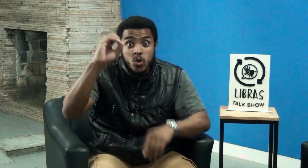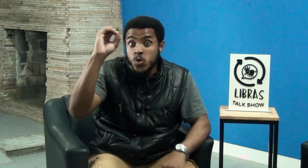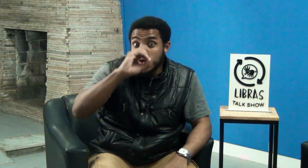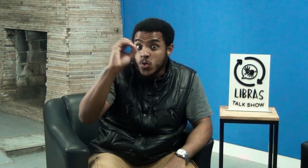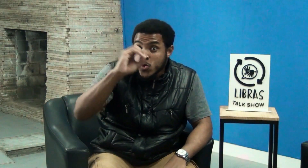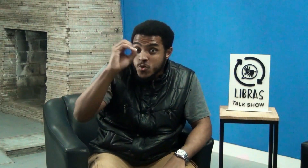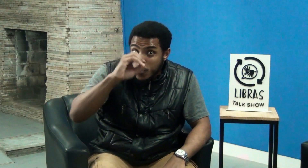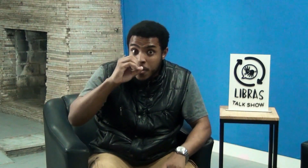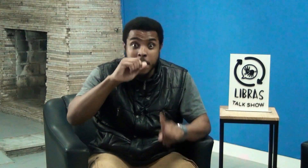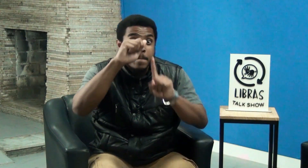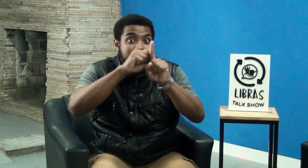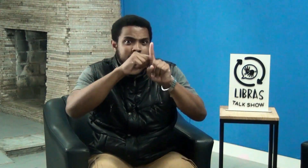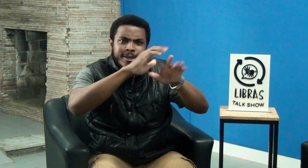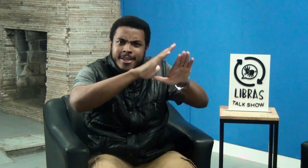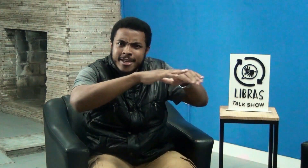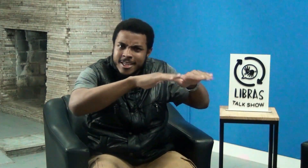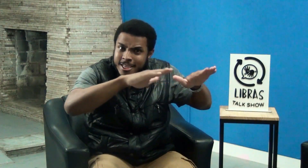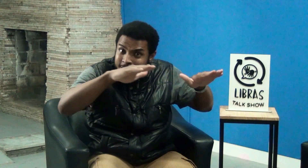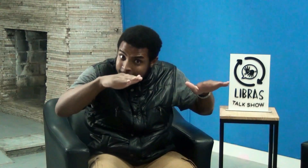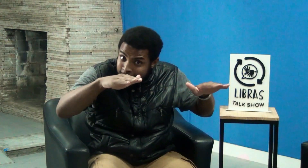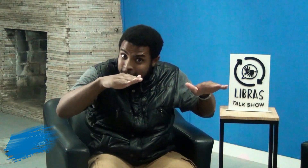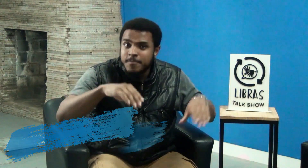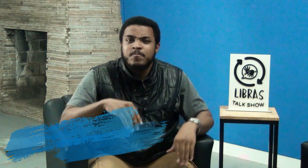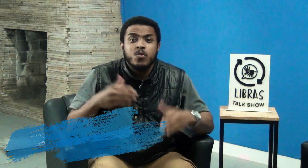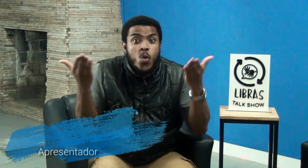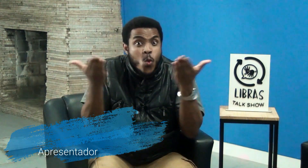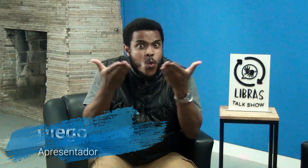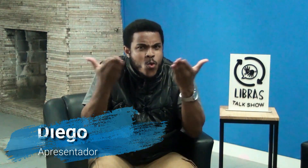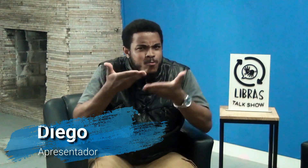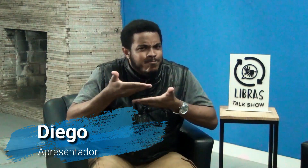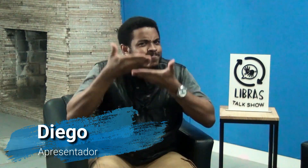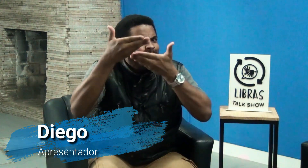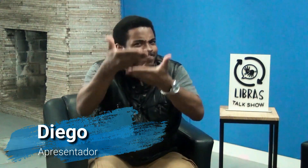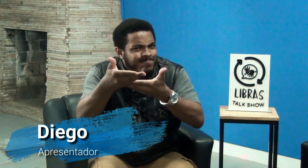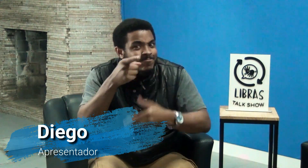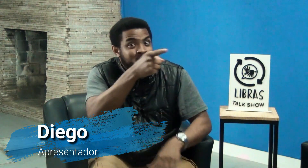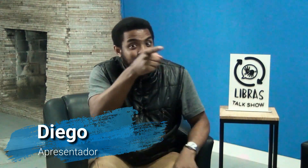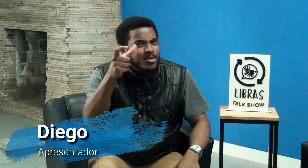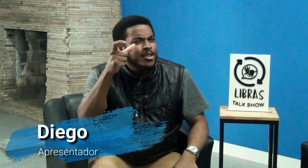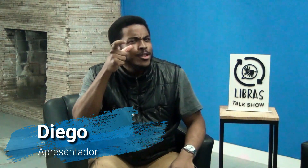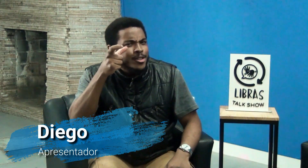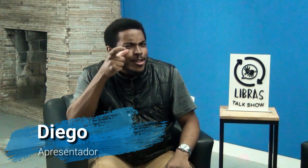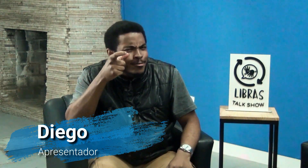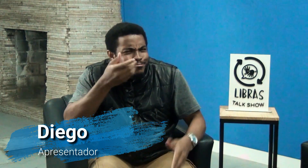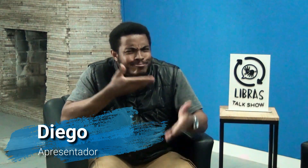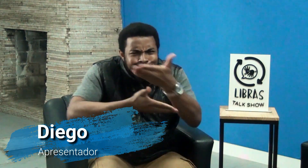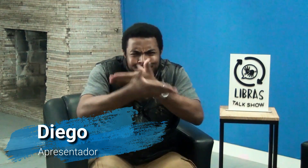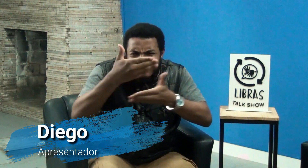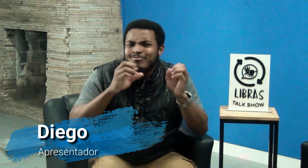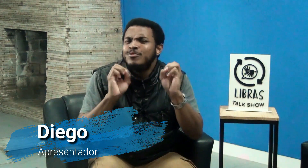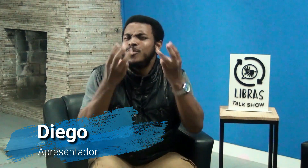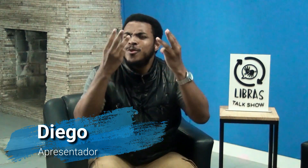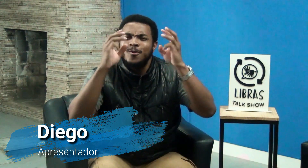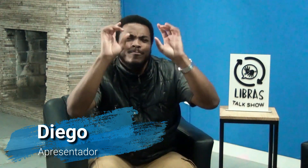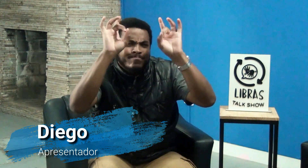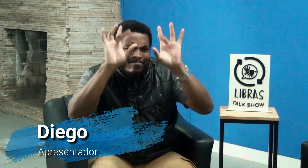Estamos no mês de outubro, o mês das crianças. Eu convido vocês para assistirem o Libras Talk